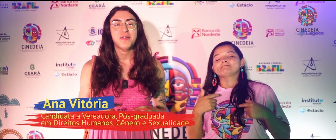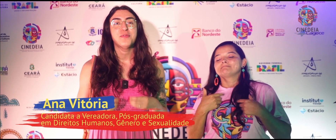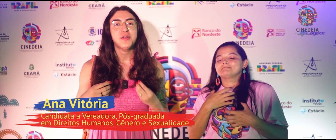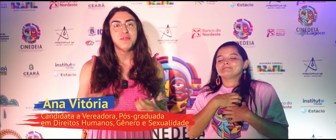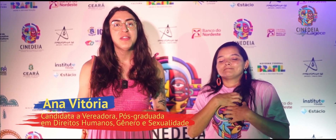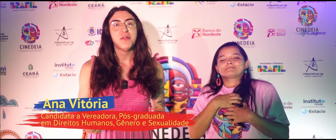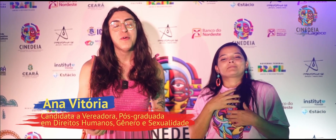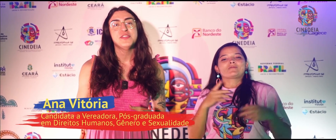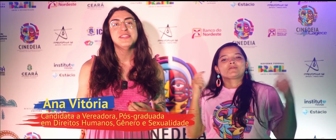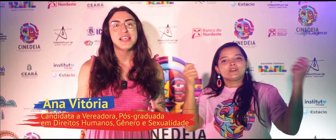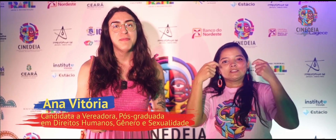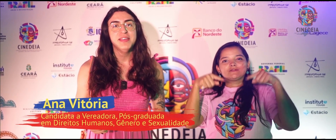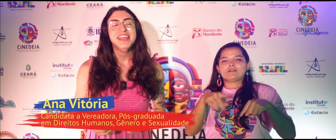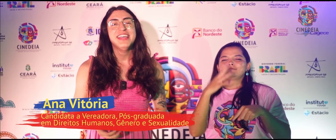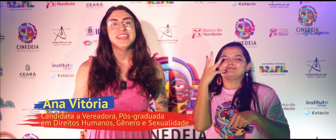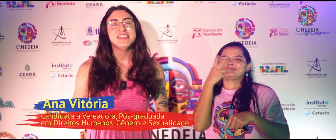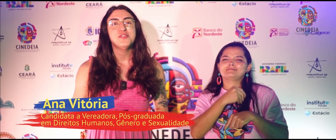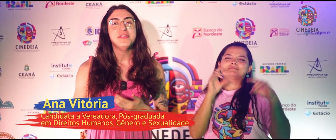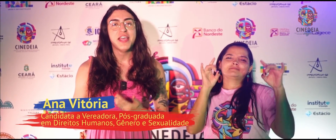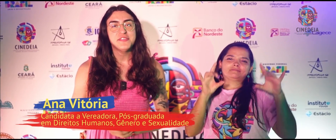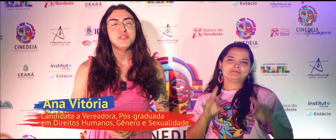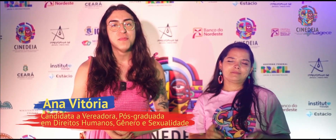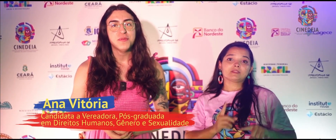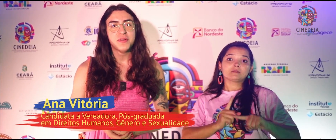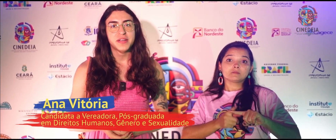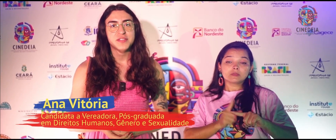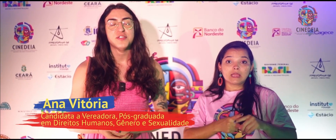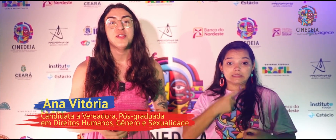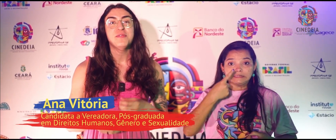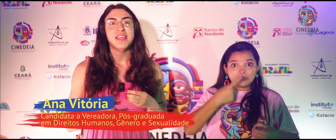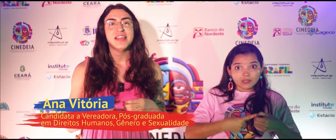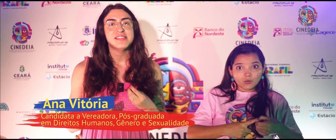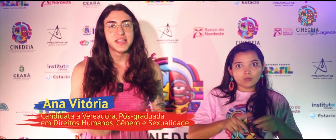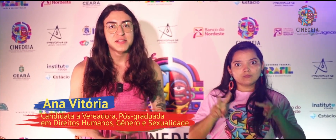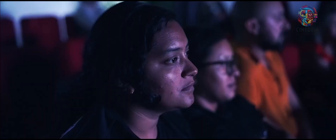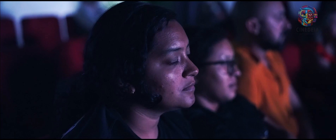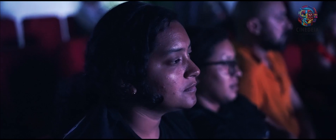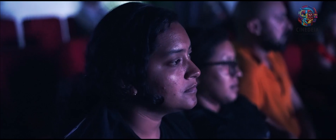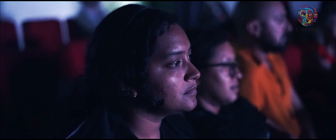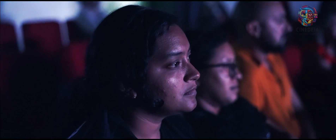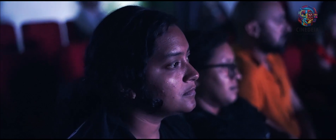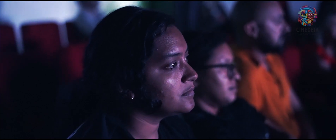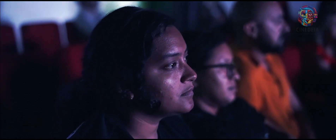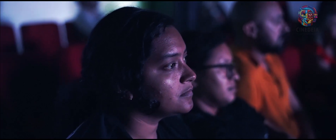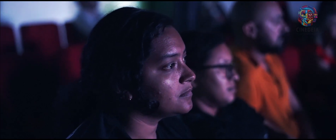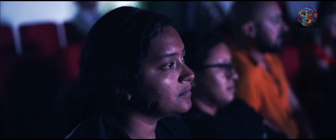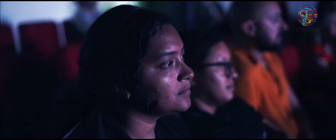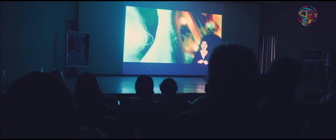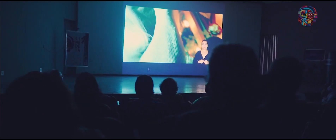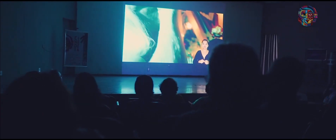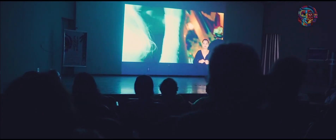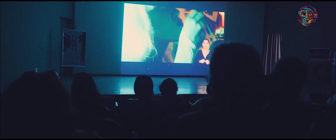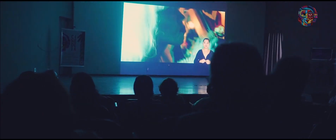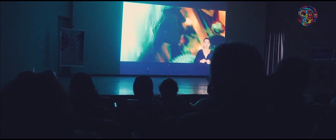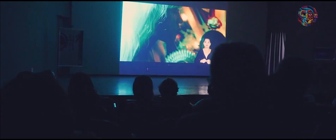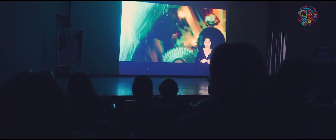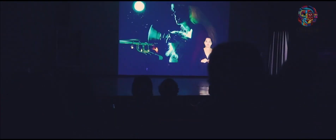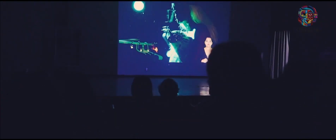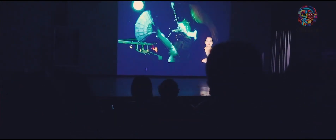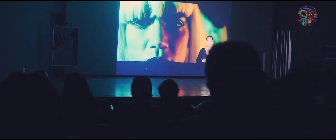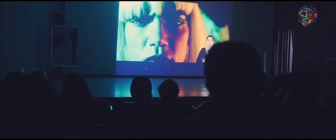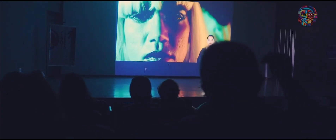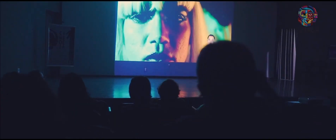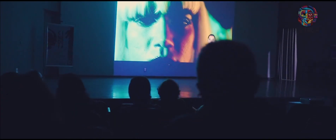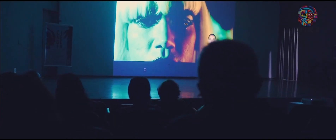direção de atores. E também trabalho, né? Por muitos anos trabalhei como ator. Escrevo e